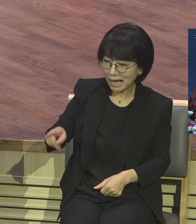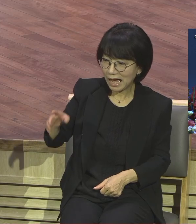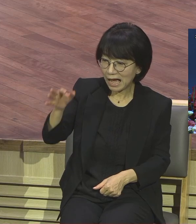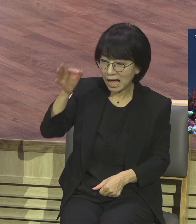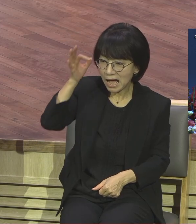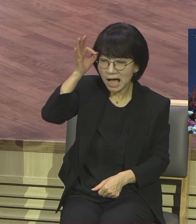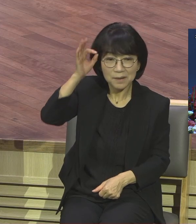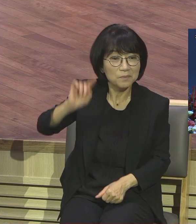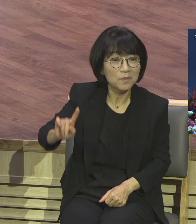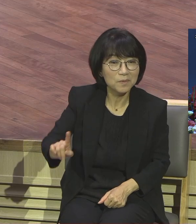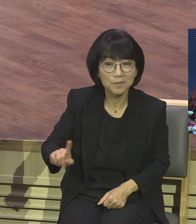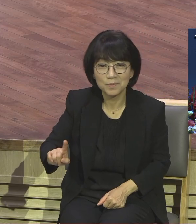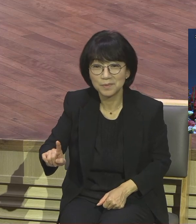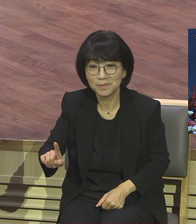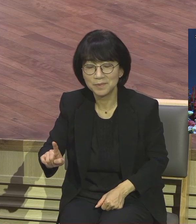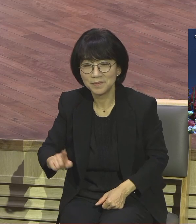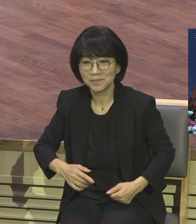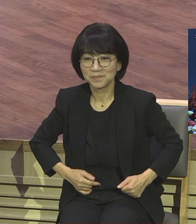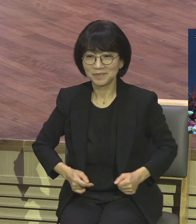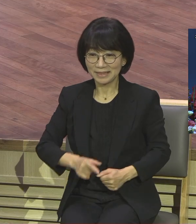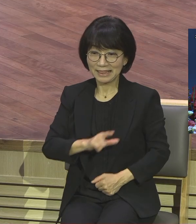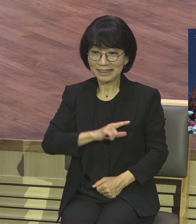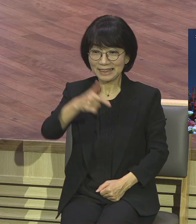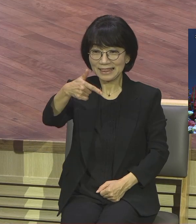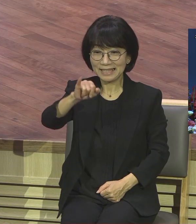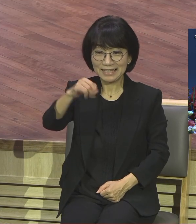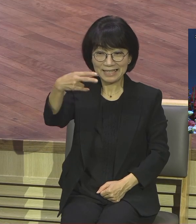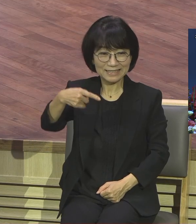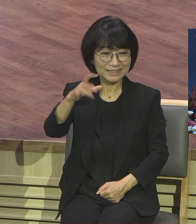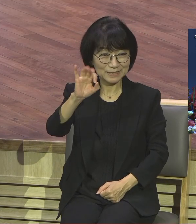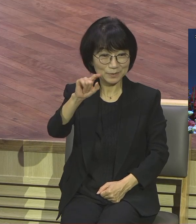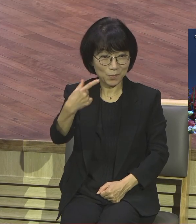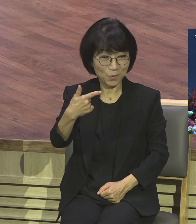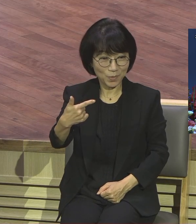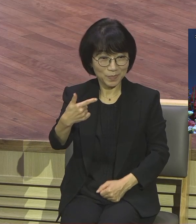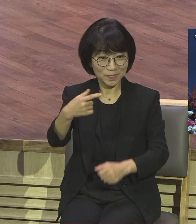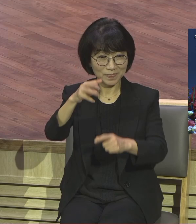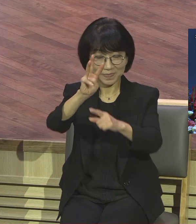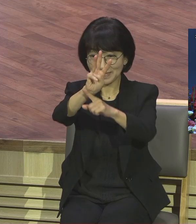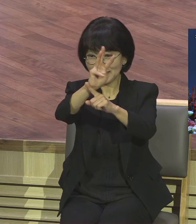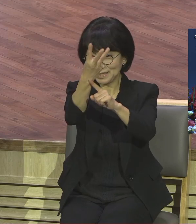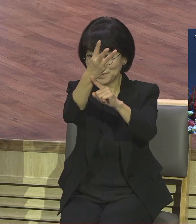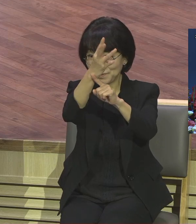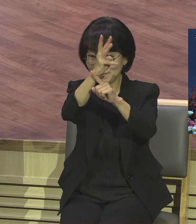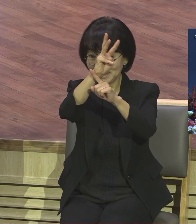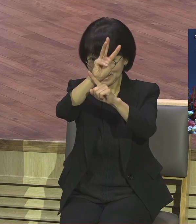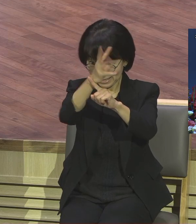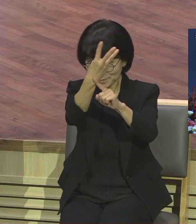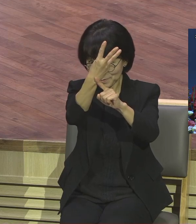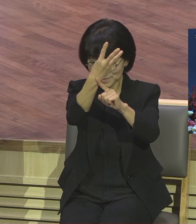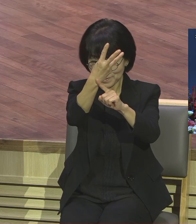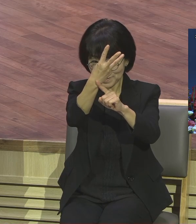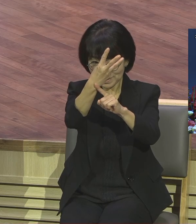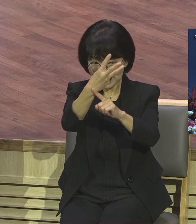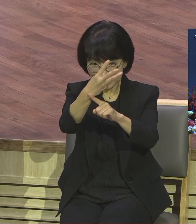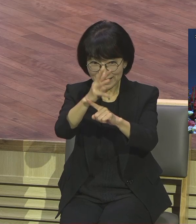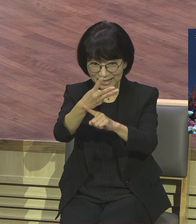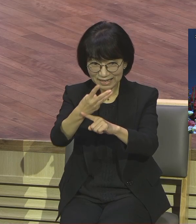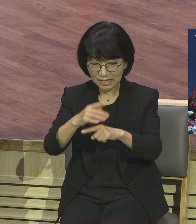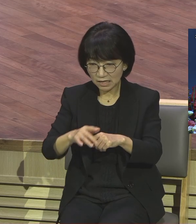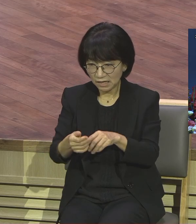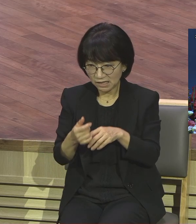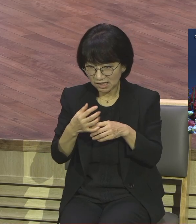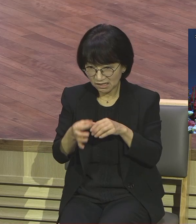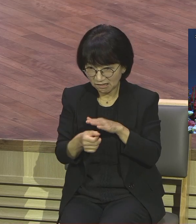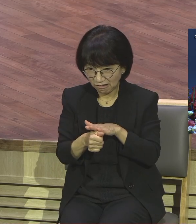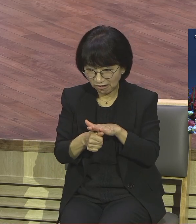이게 뭔 뜻이냐? 기도원이 말이요. 300명을 데리고 용사도 아니요. 막 성경글에